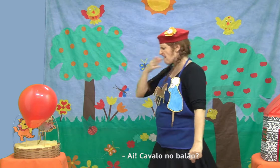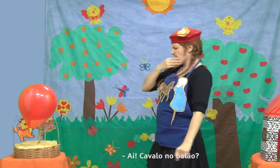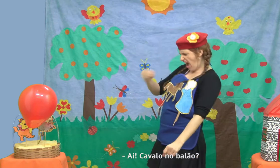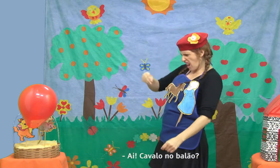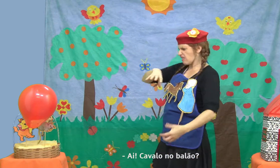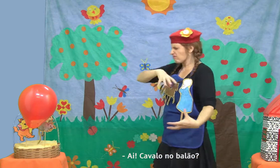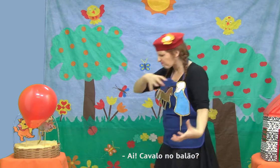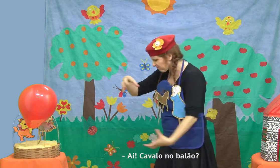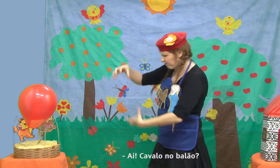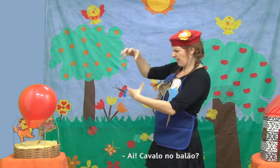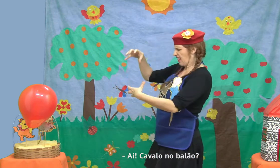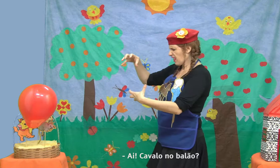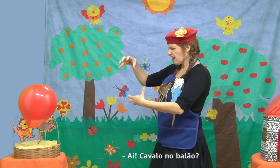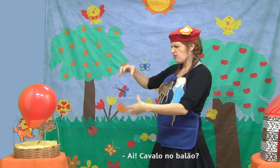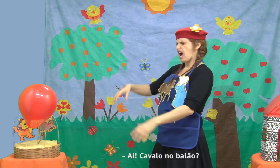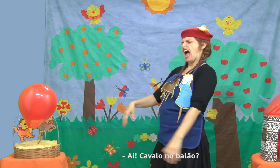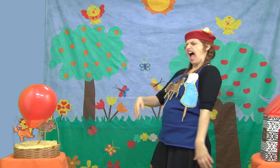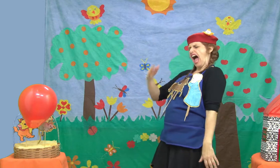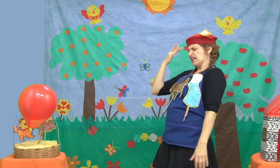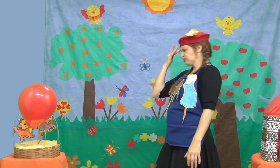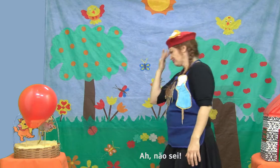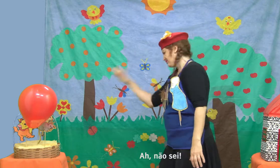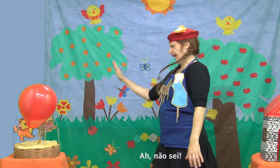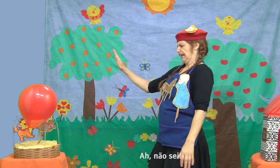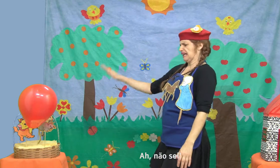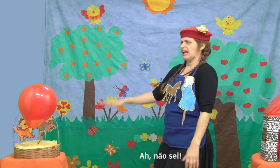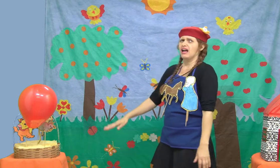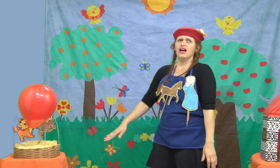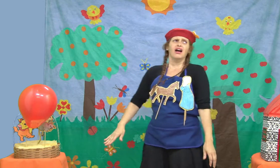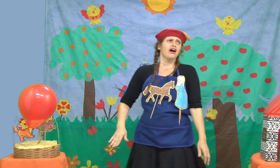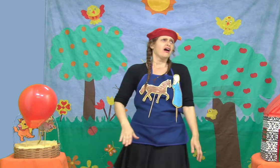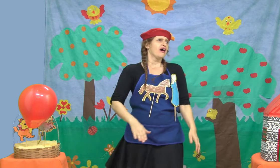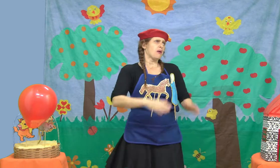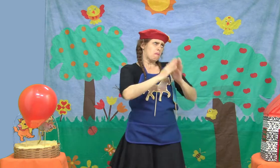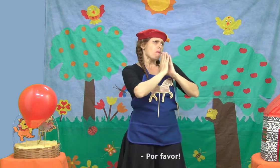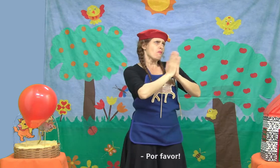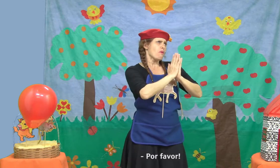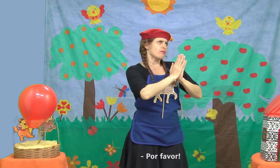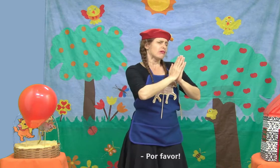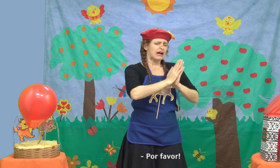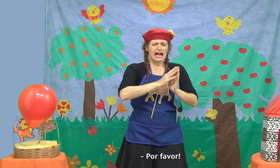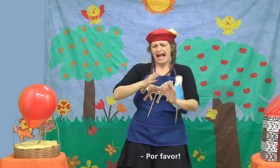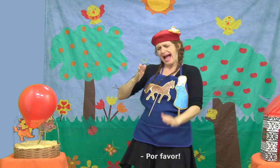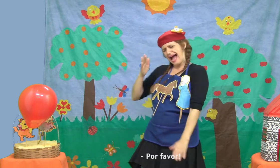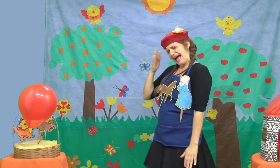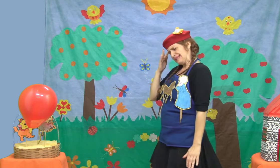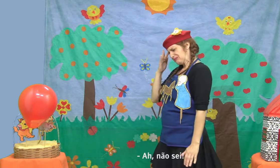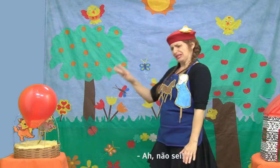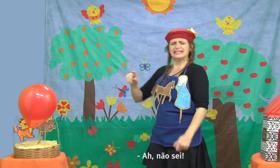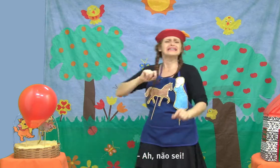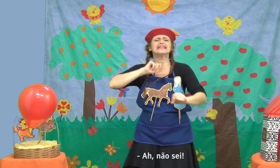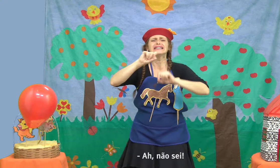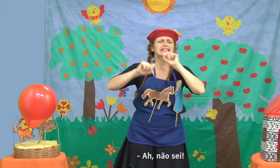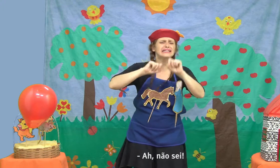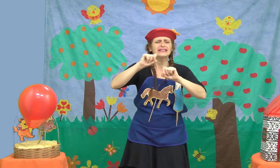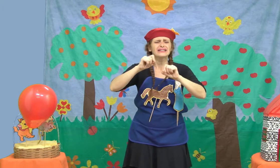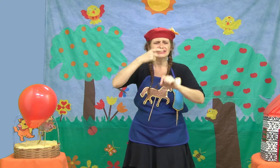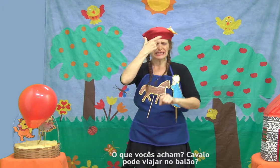cavalo no balão a não sei o vôo aa não sei que